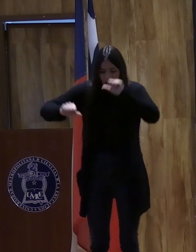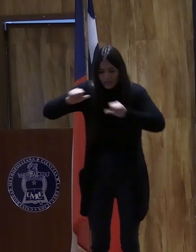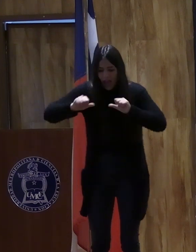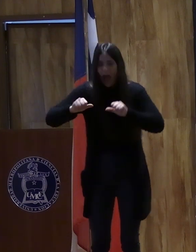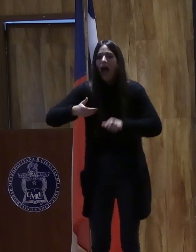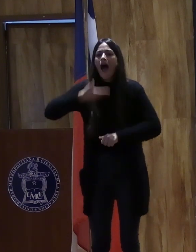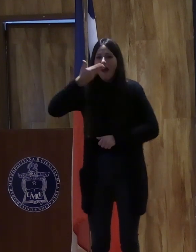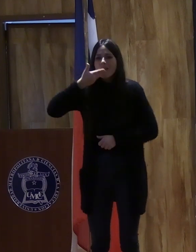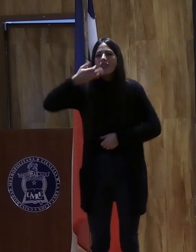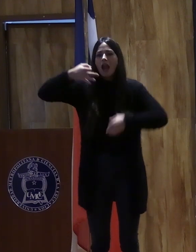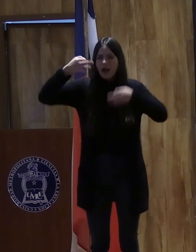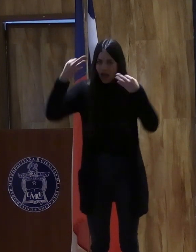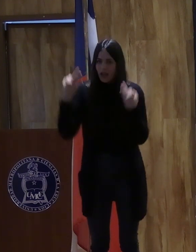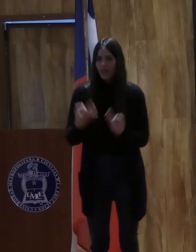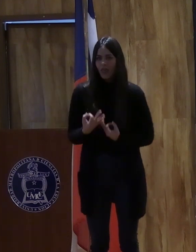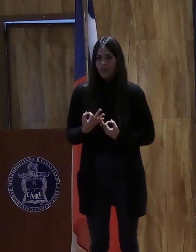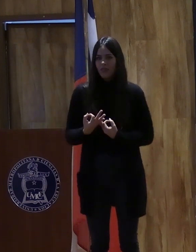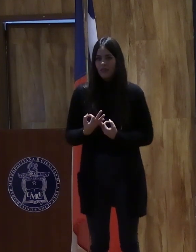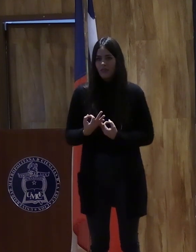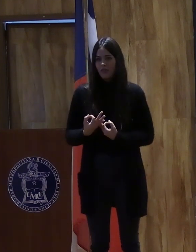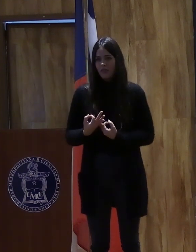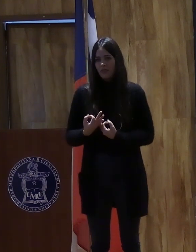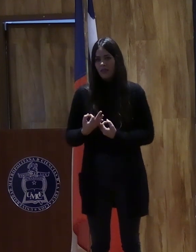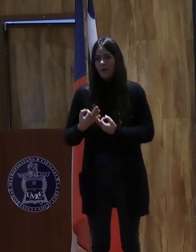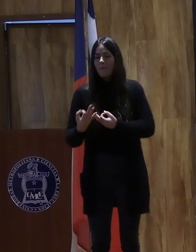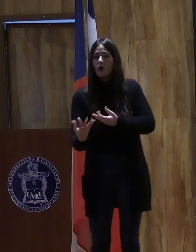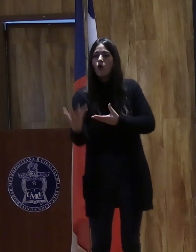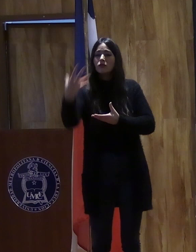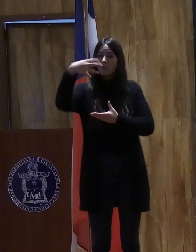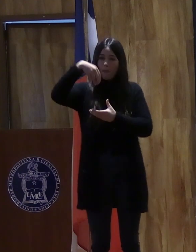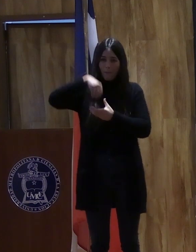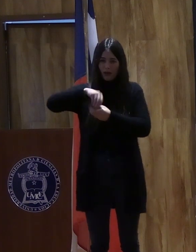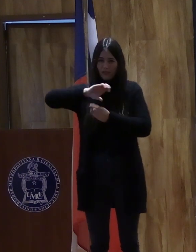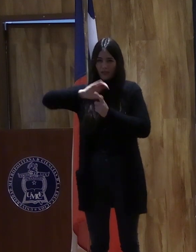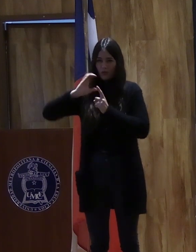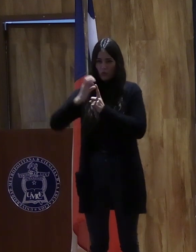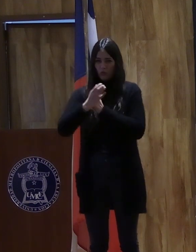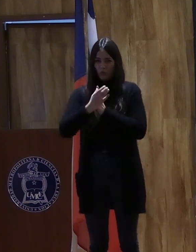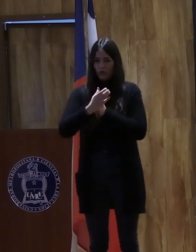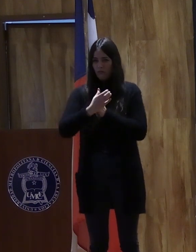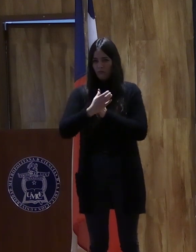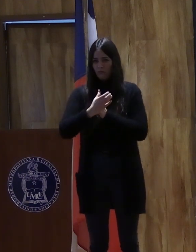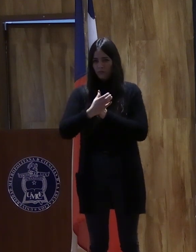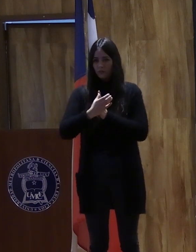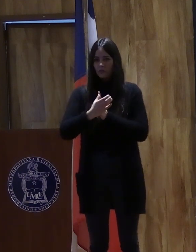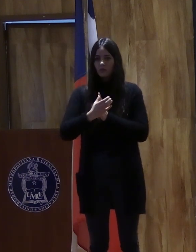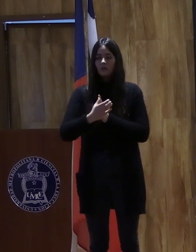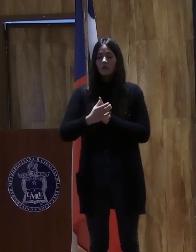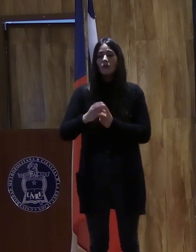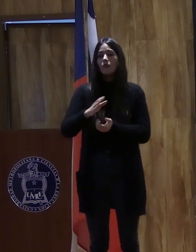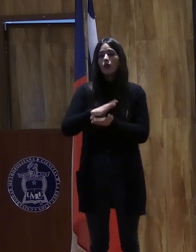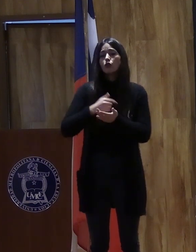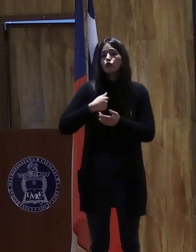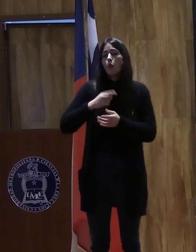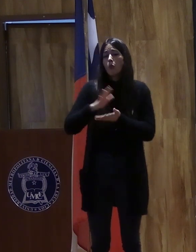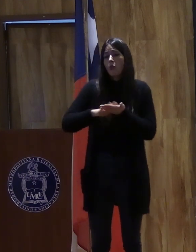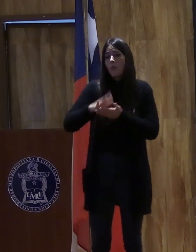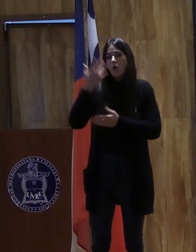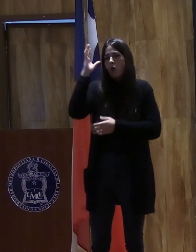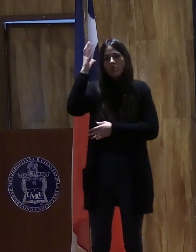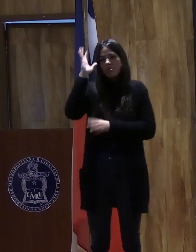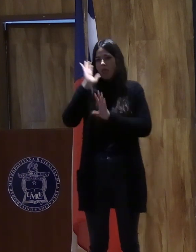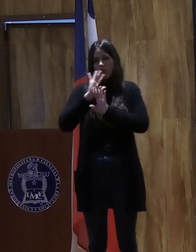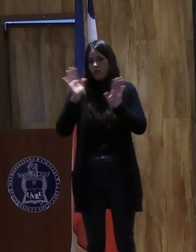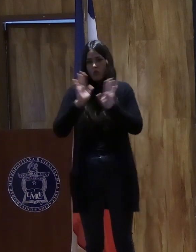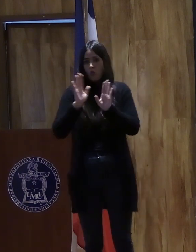de creencia, pero la ciencia es parte de la cultura. Yo por lo menos no concibo que